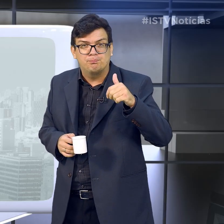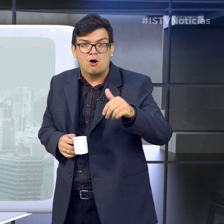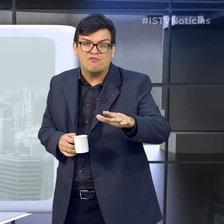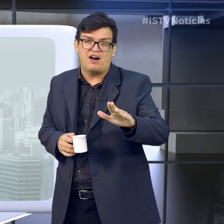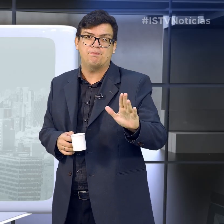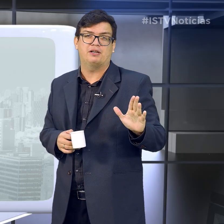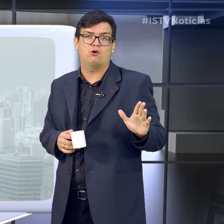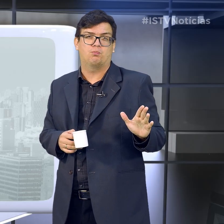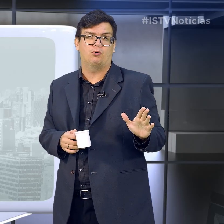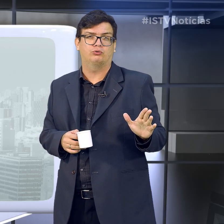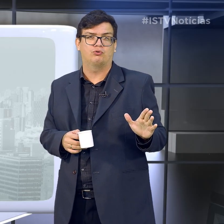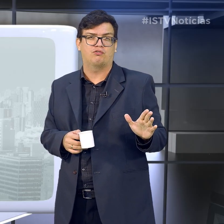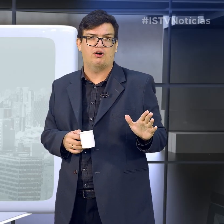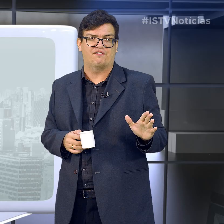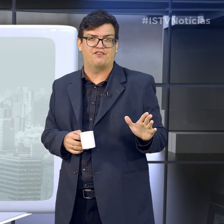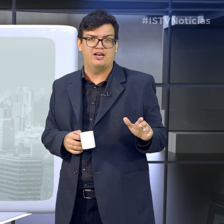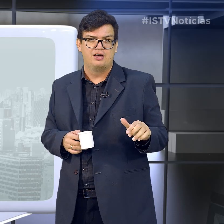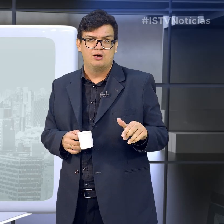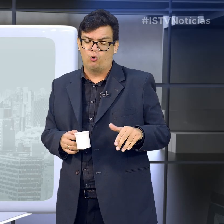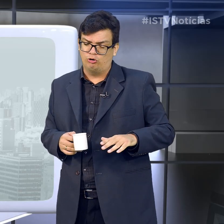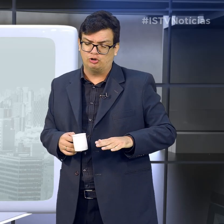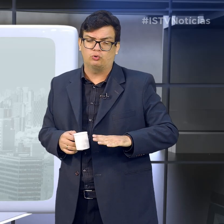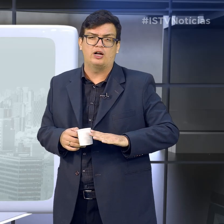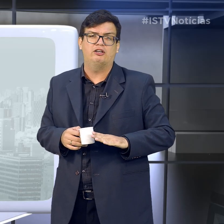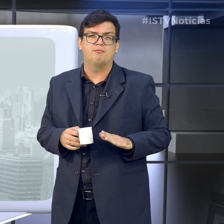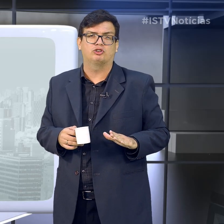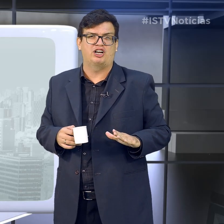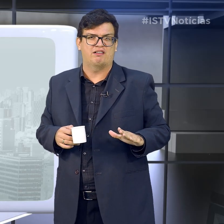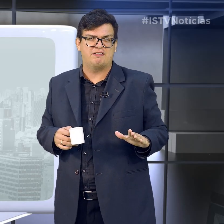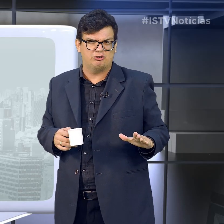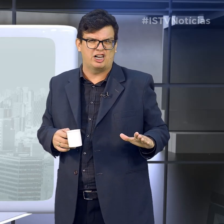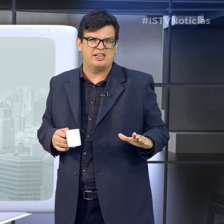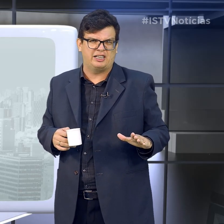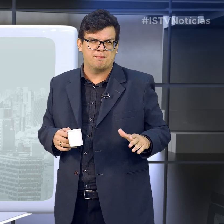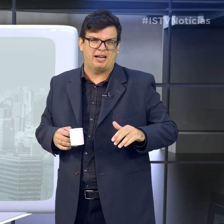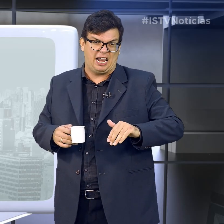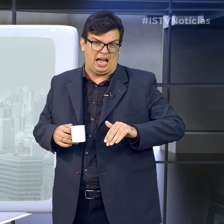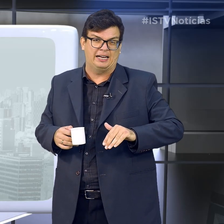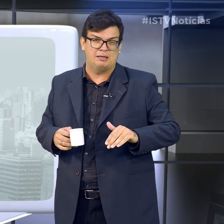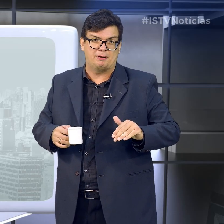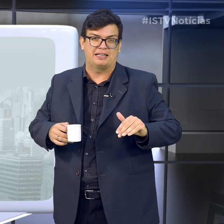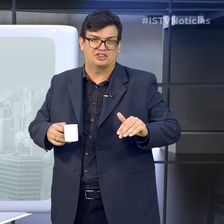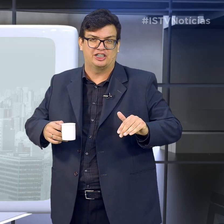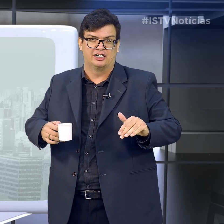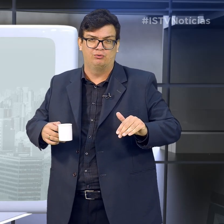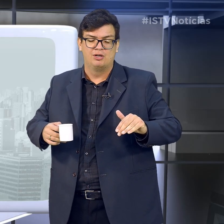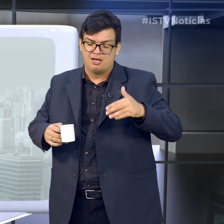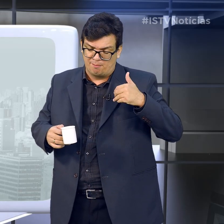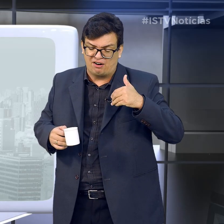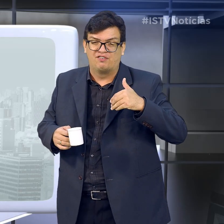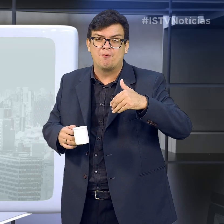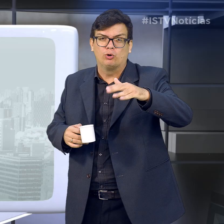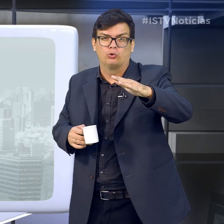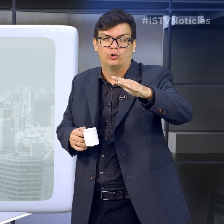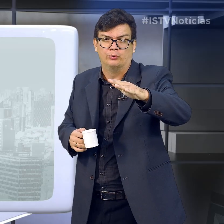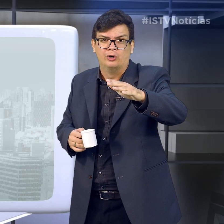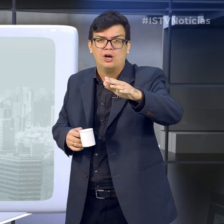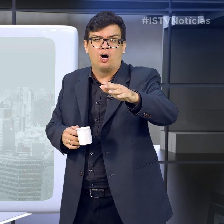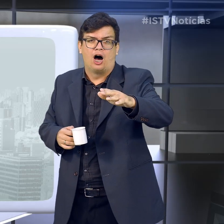não vai perder o ponto do seu café hoje eu tô aqui no meu chazinho de alecrim para aquela gripe que tá chegando mas vamos com tudo ó